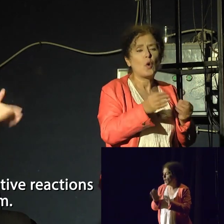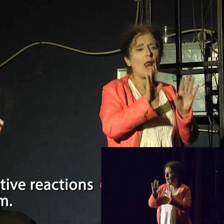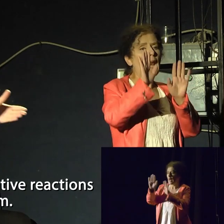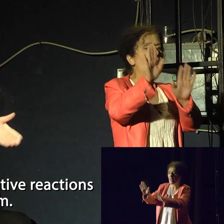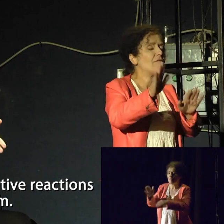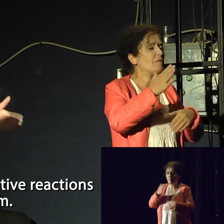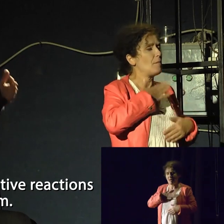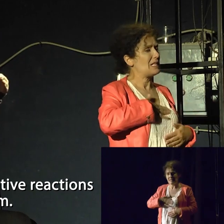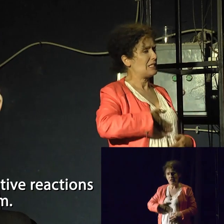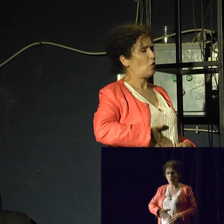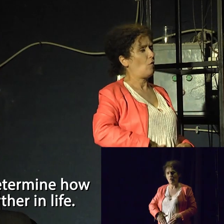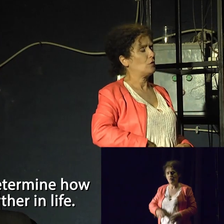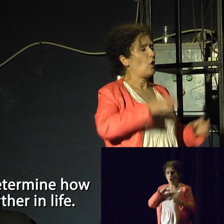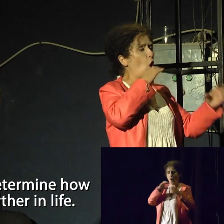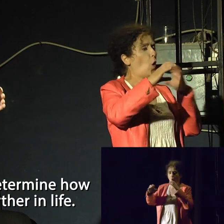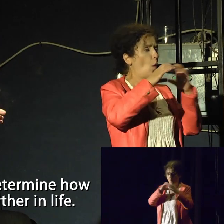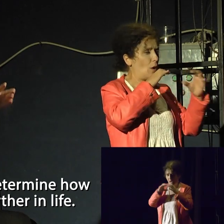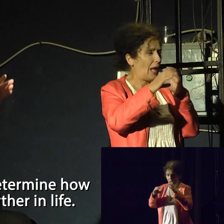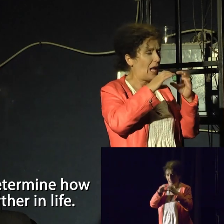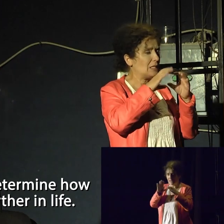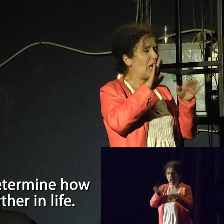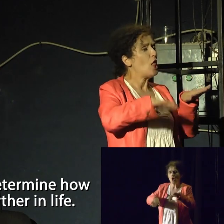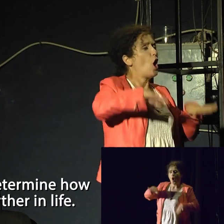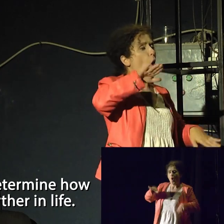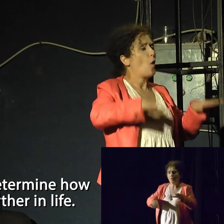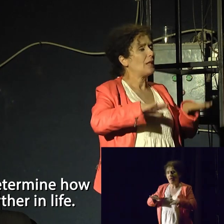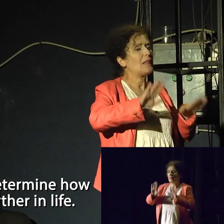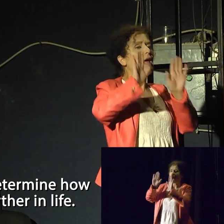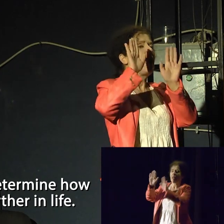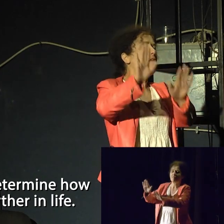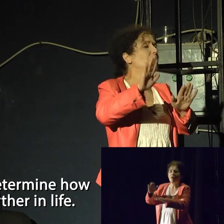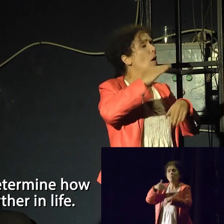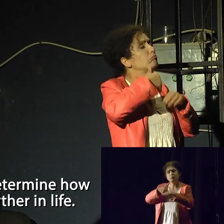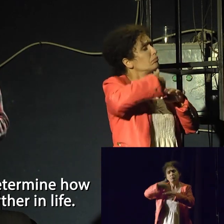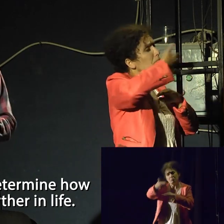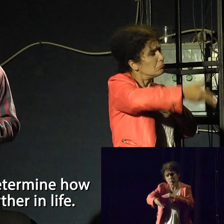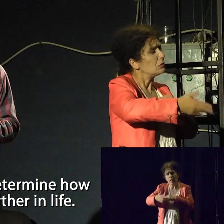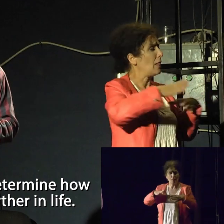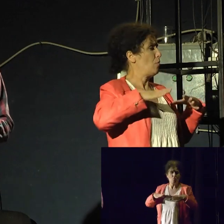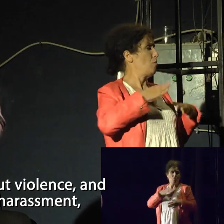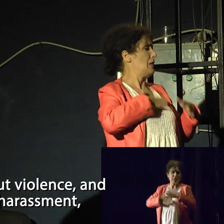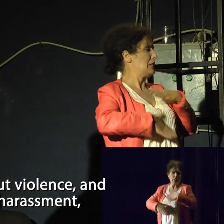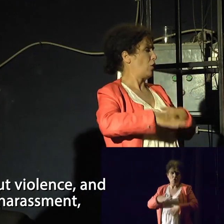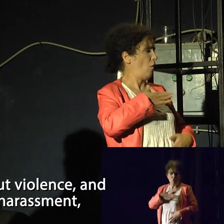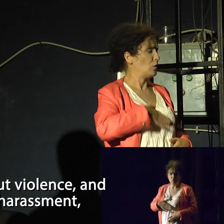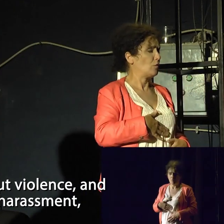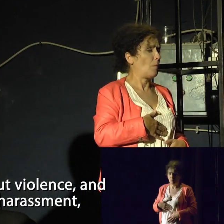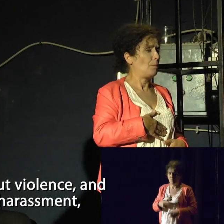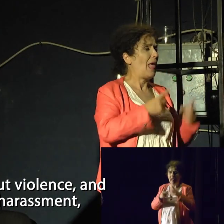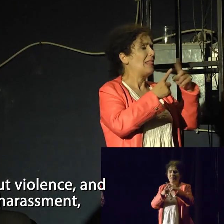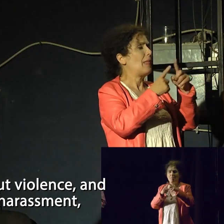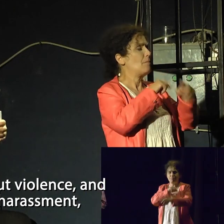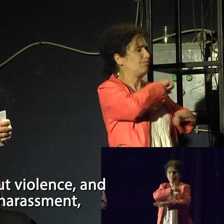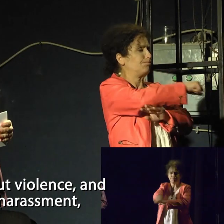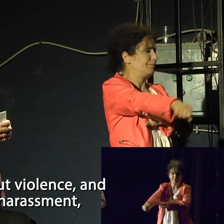нив им причинува задоволство, комуникација, да одредат што на нив понатаму ќе им причинува задоволство. Имаме темата